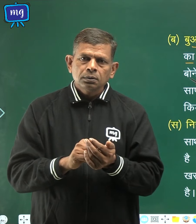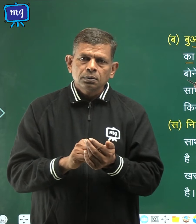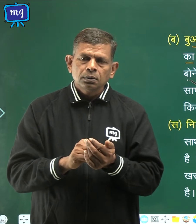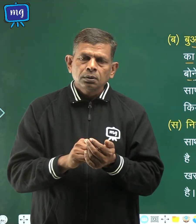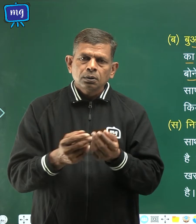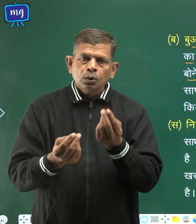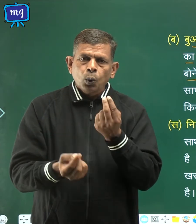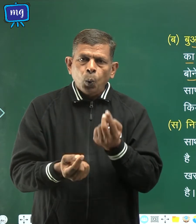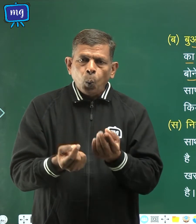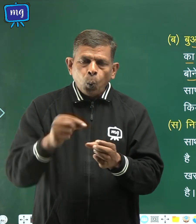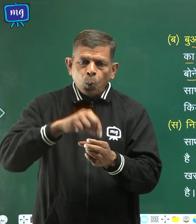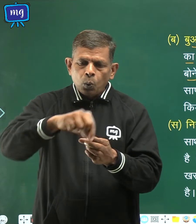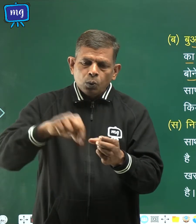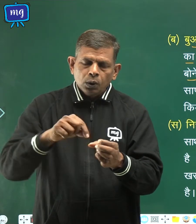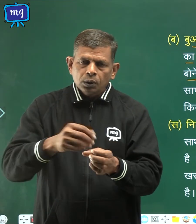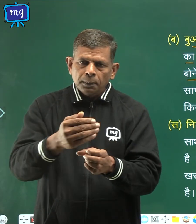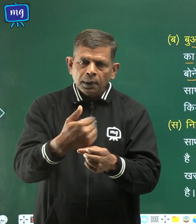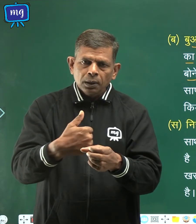बोने से पहले